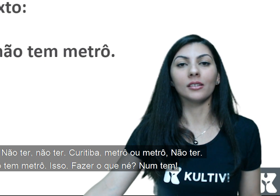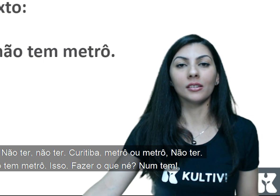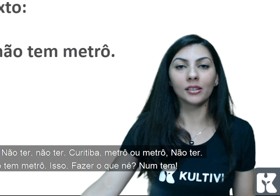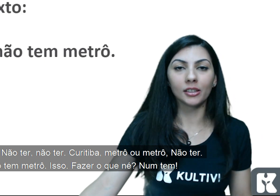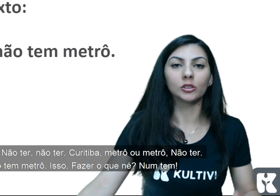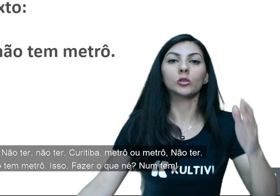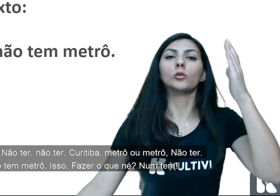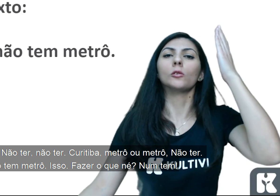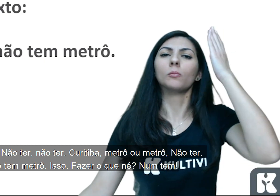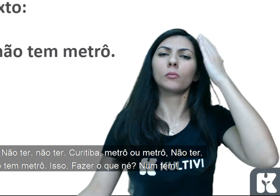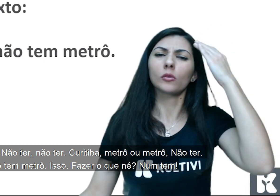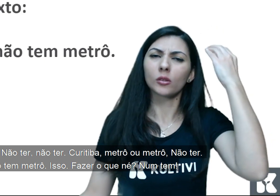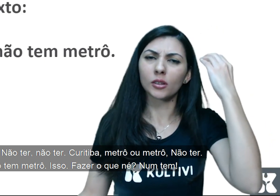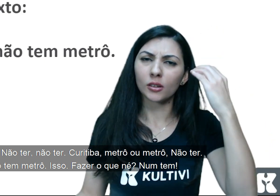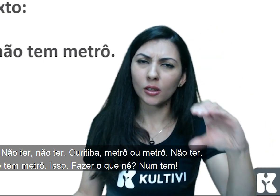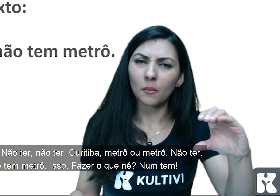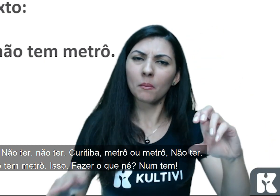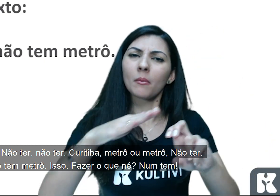Isso.